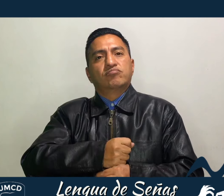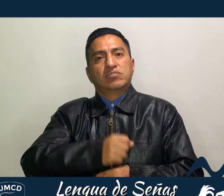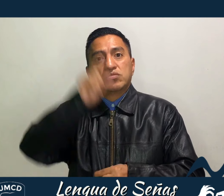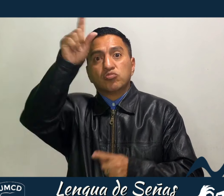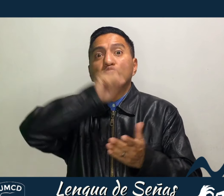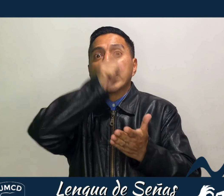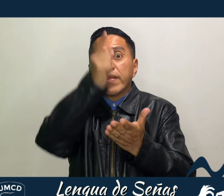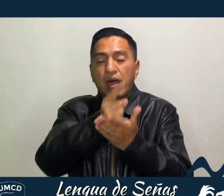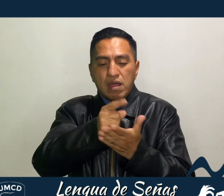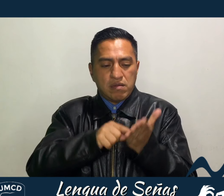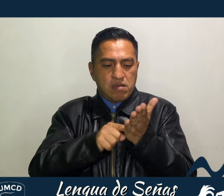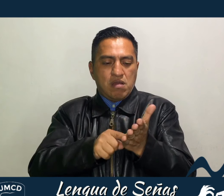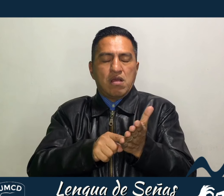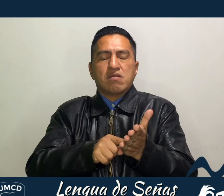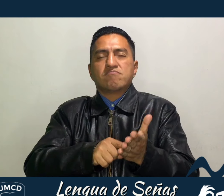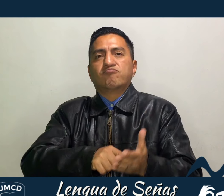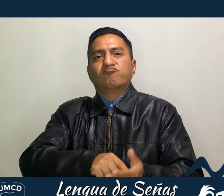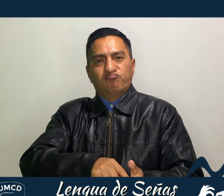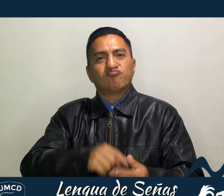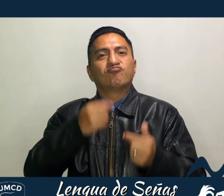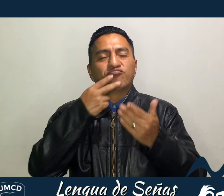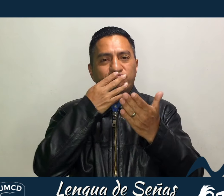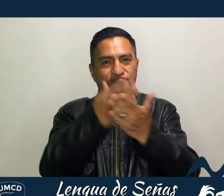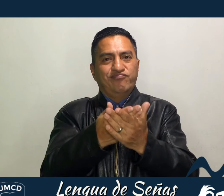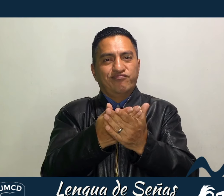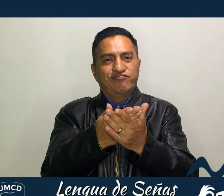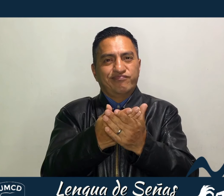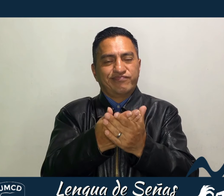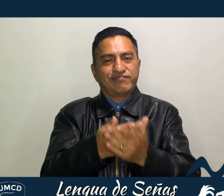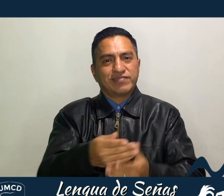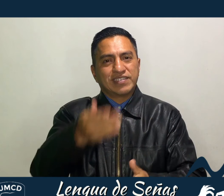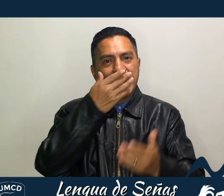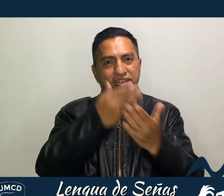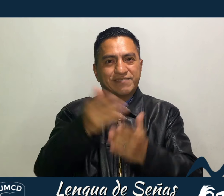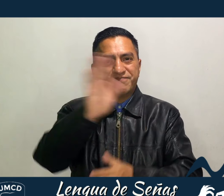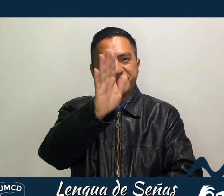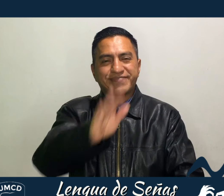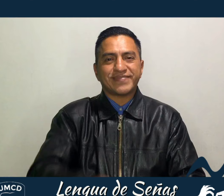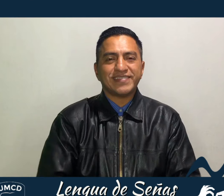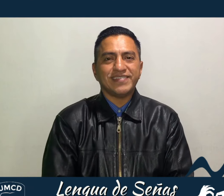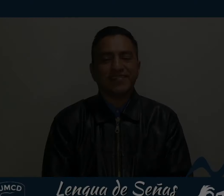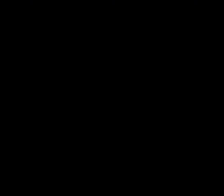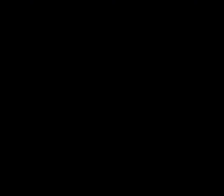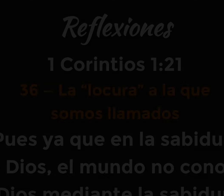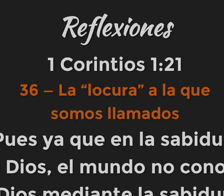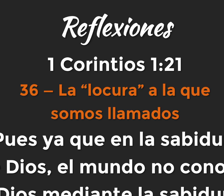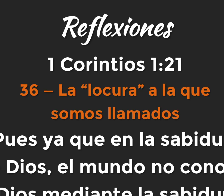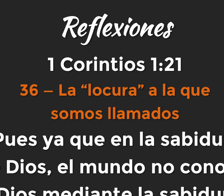verdad les sea revelada. Muchas gracias por acompañarnos. Hasta luego.